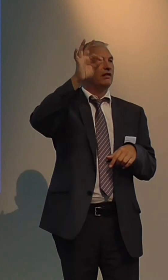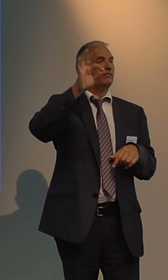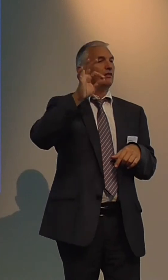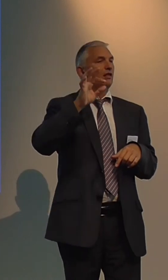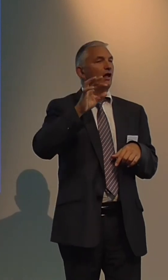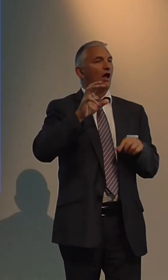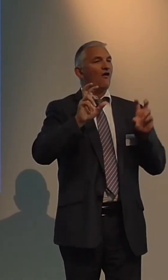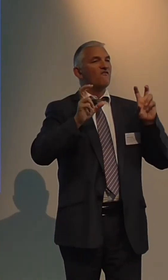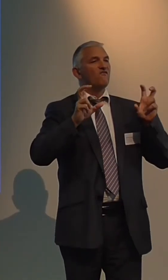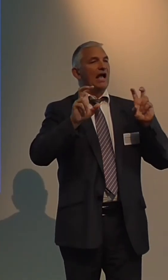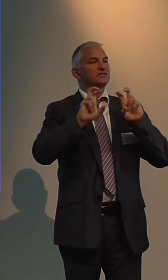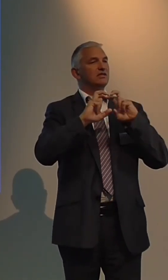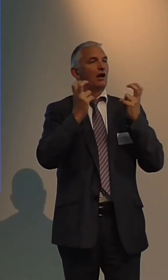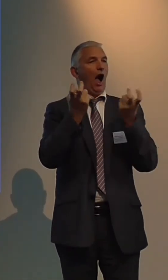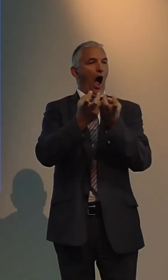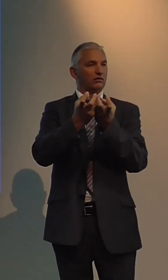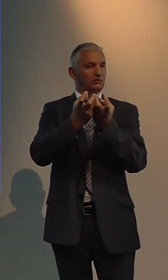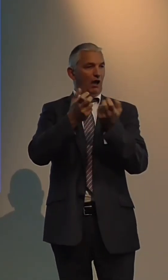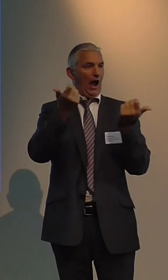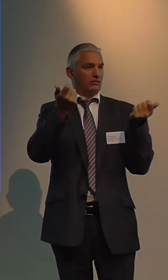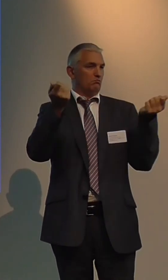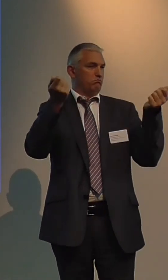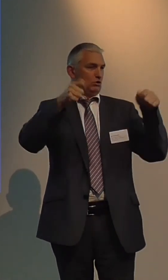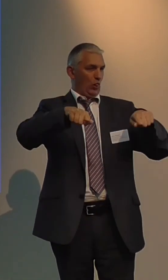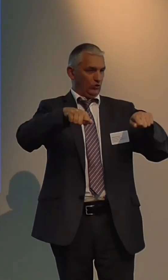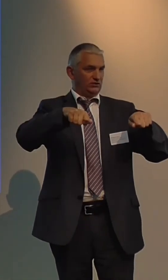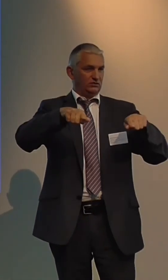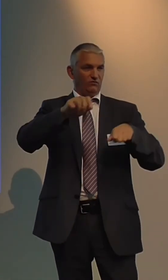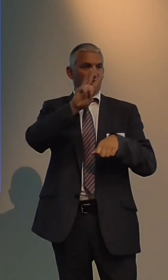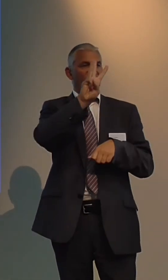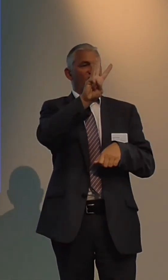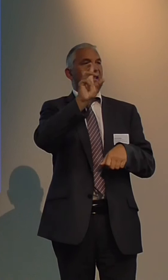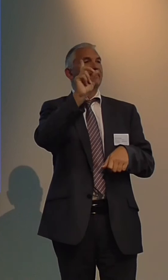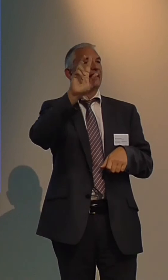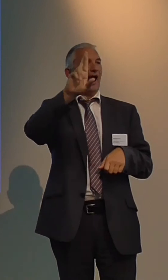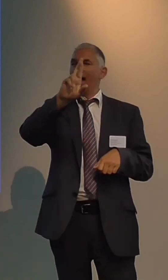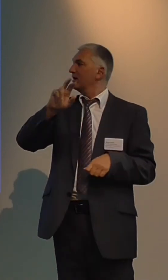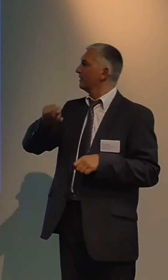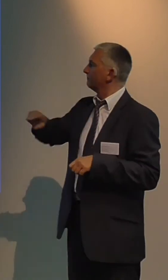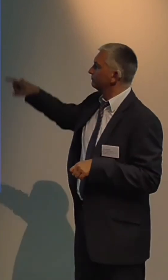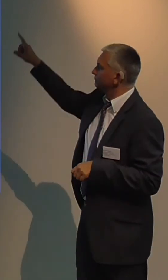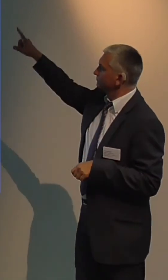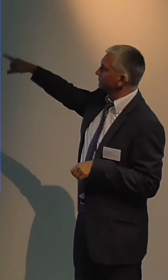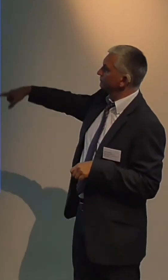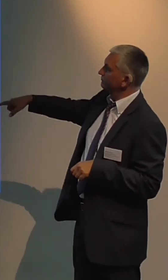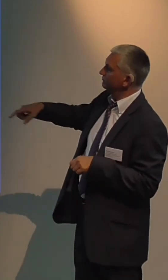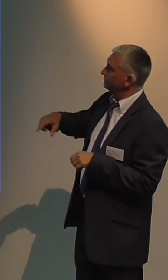Ich habe im Internet etwas gefunden zum Thema Fernsehrat, also WDR-Rundfunkrat vom 30.